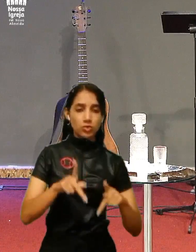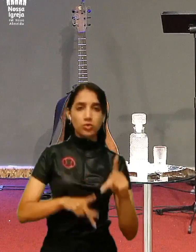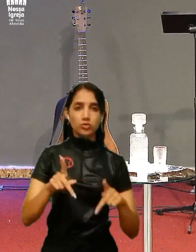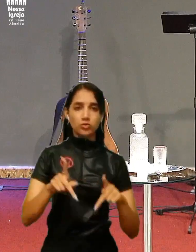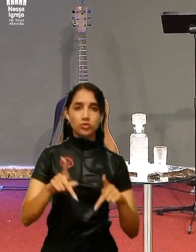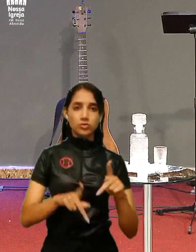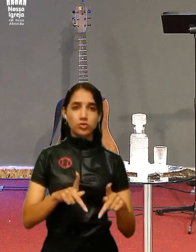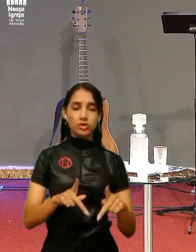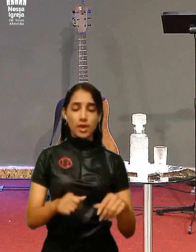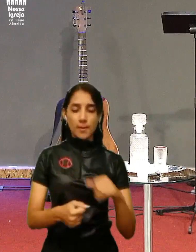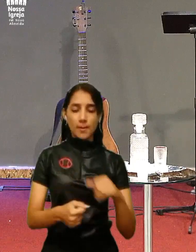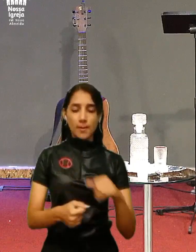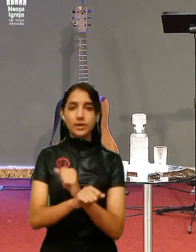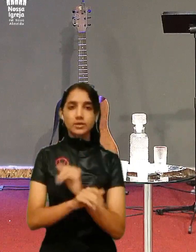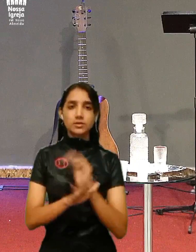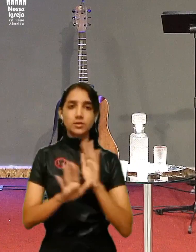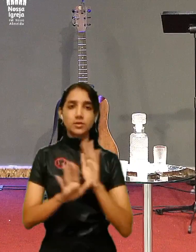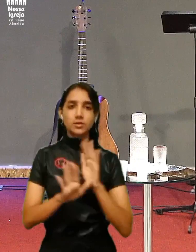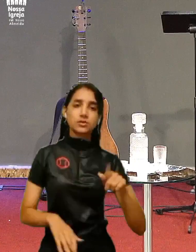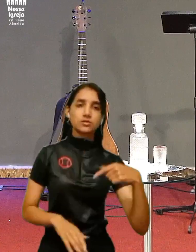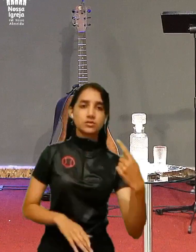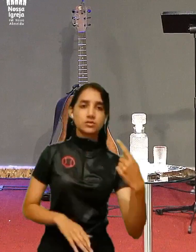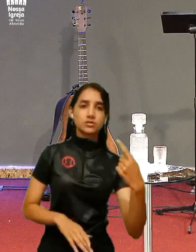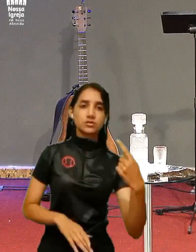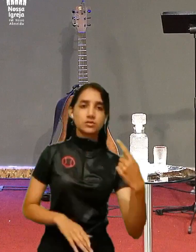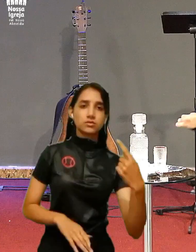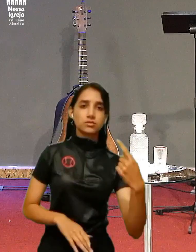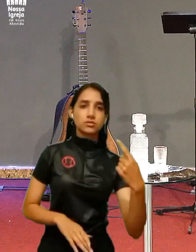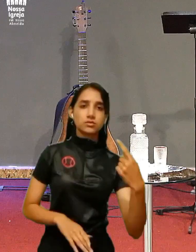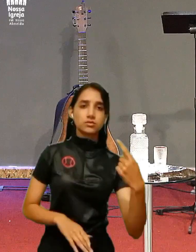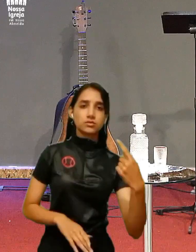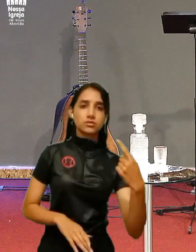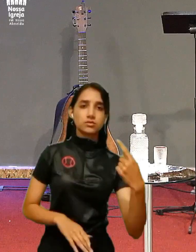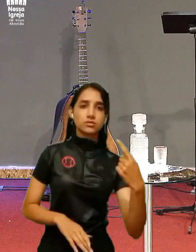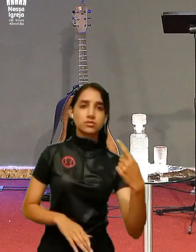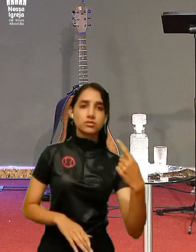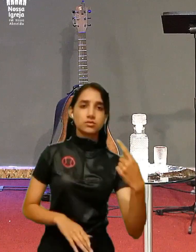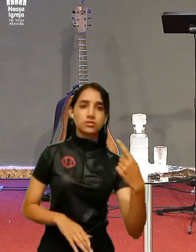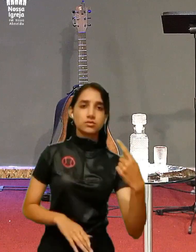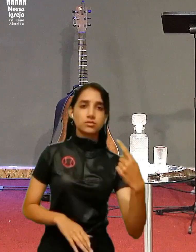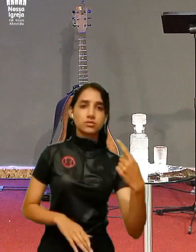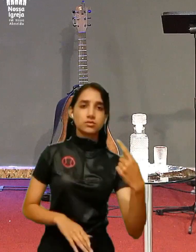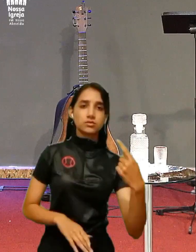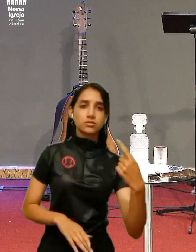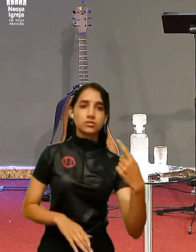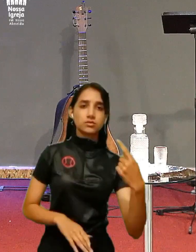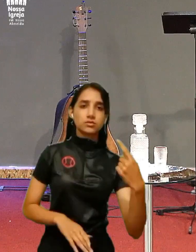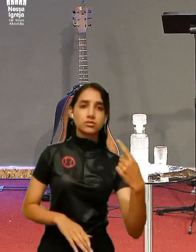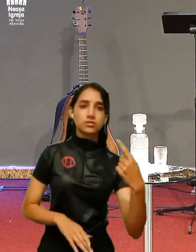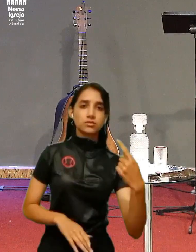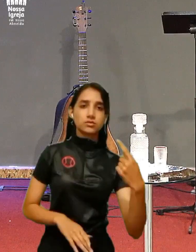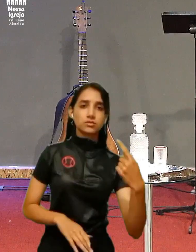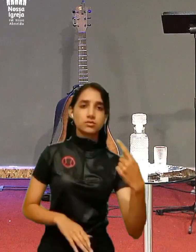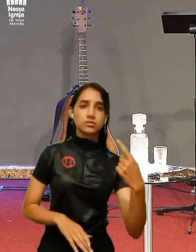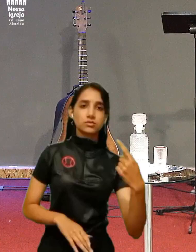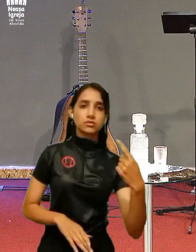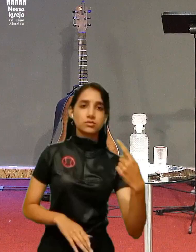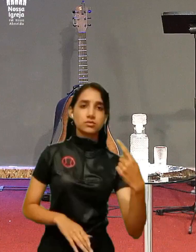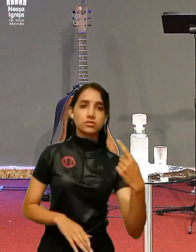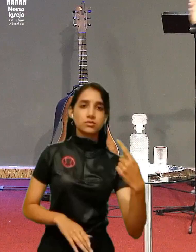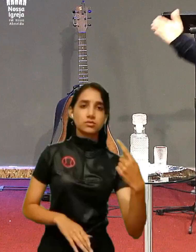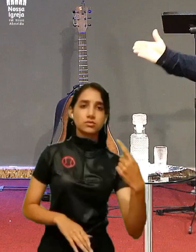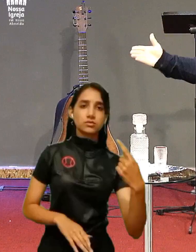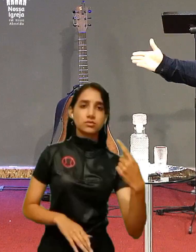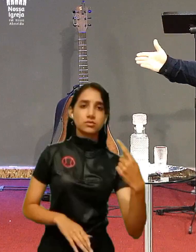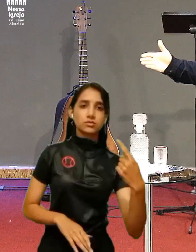nesse período, com a nação toda corrompida, com a nação toda morta. Eles não chegaram, a maioria deles, a ver